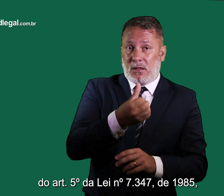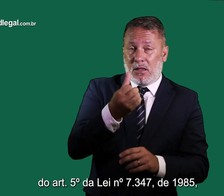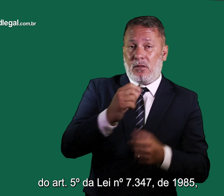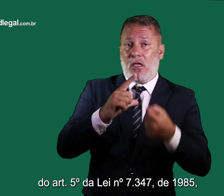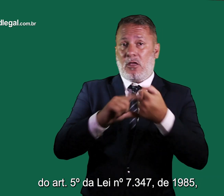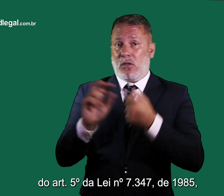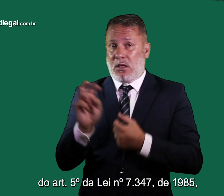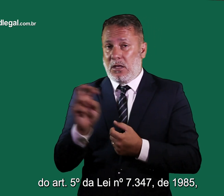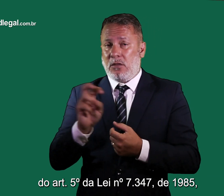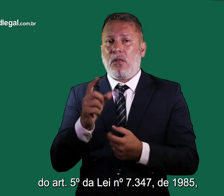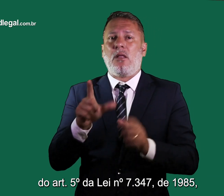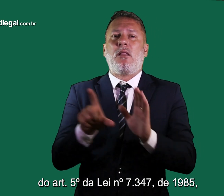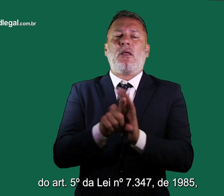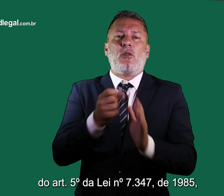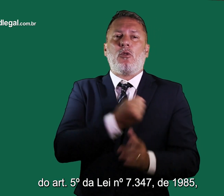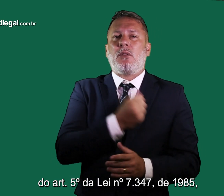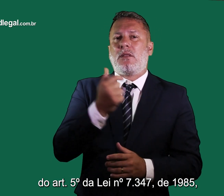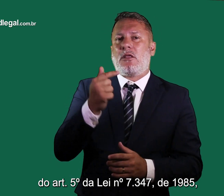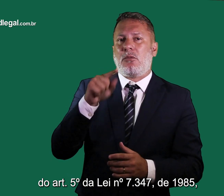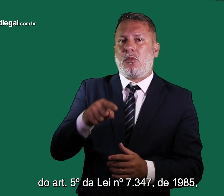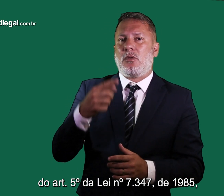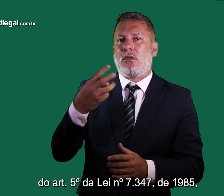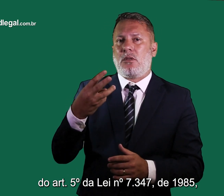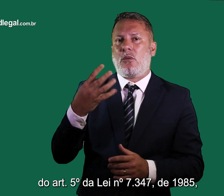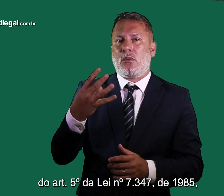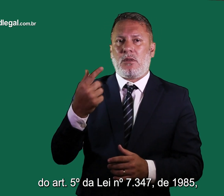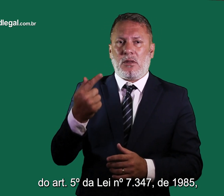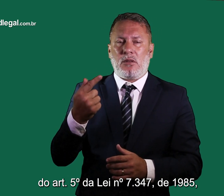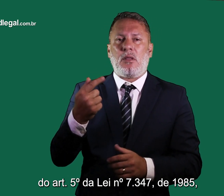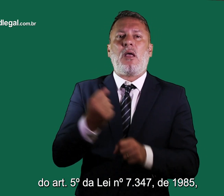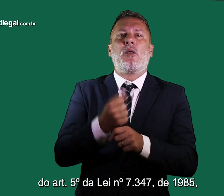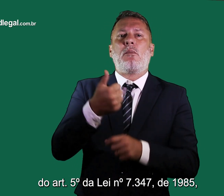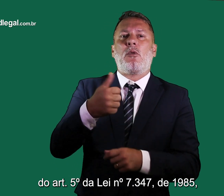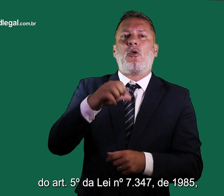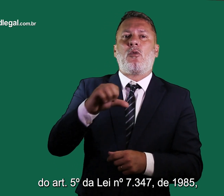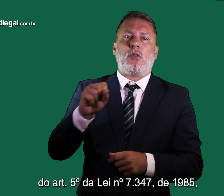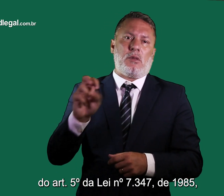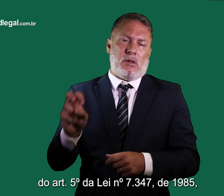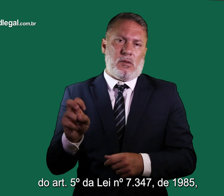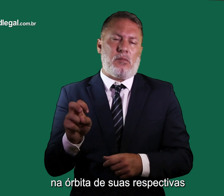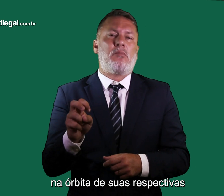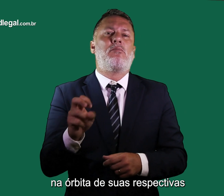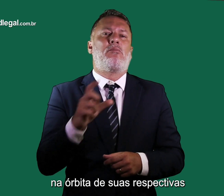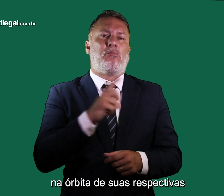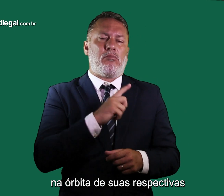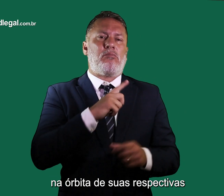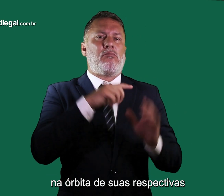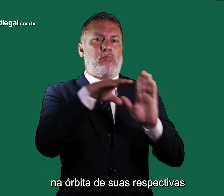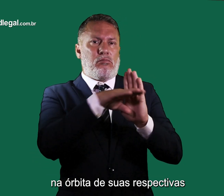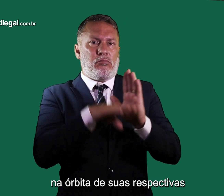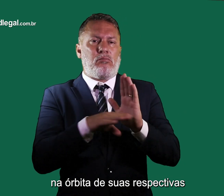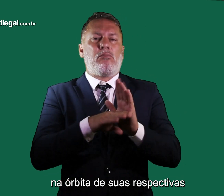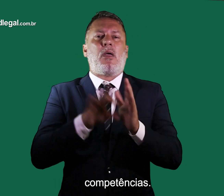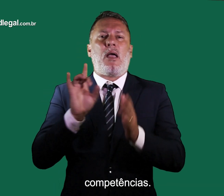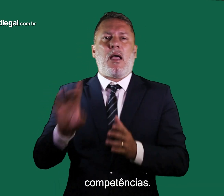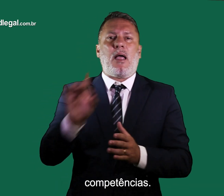5º da Lei nº 7.347, de 1985, na órbita de suas respectivas